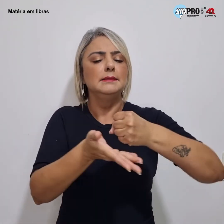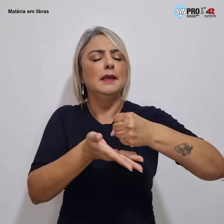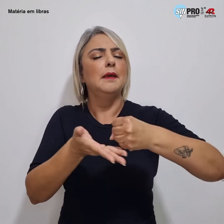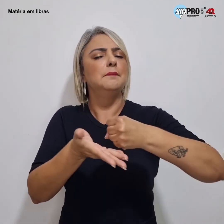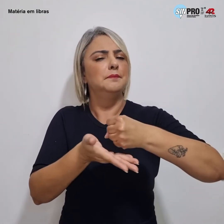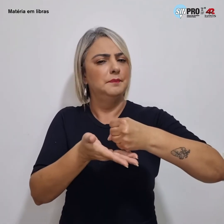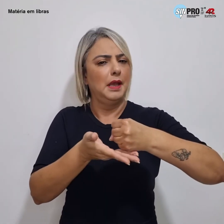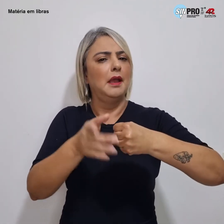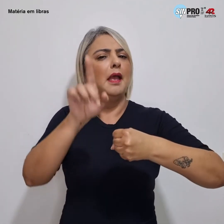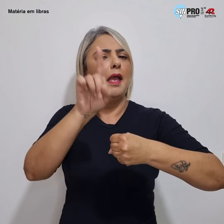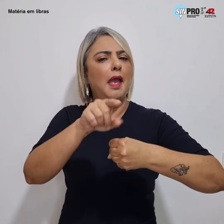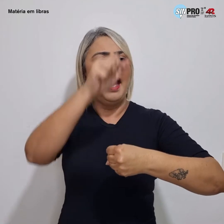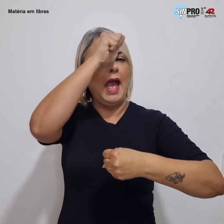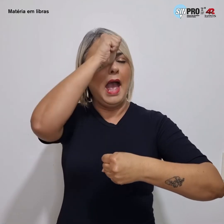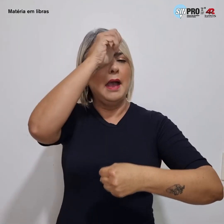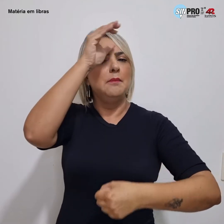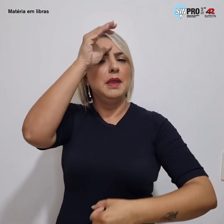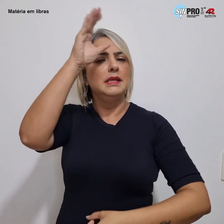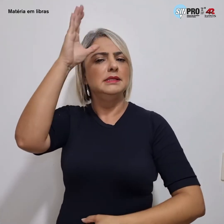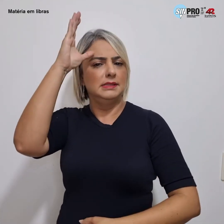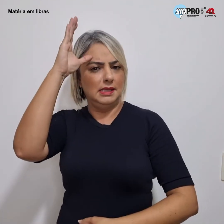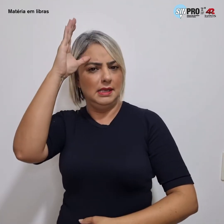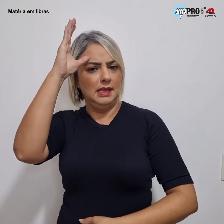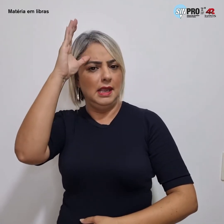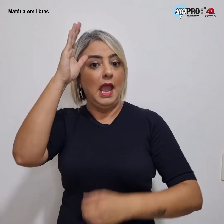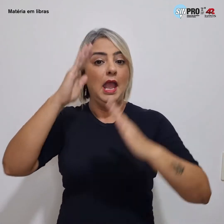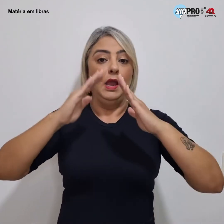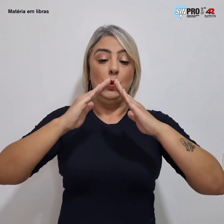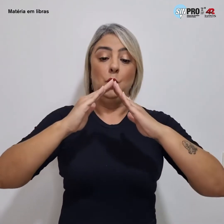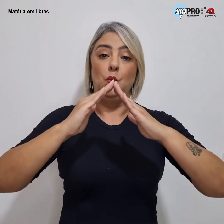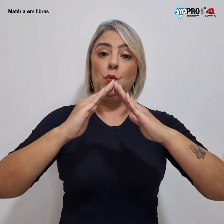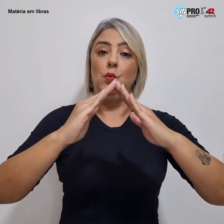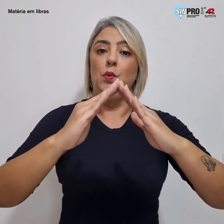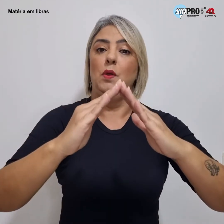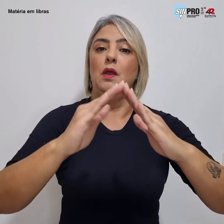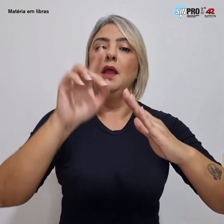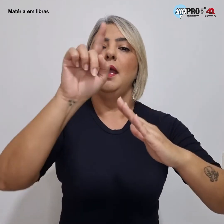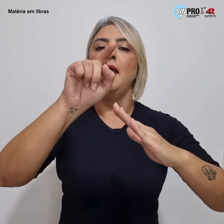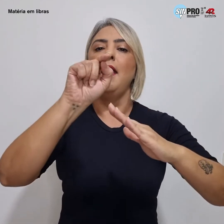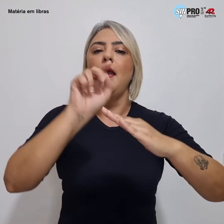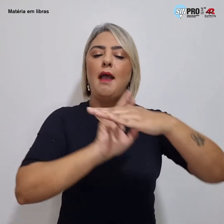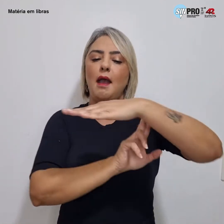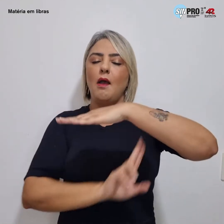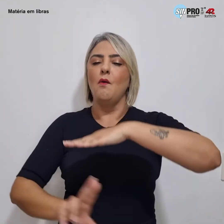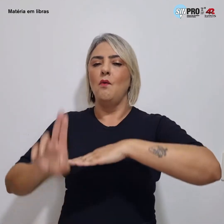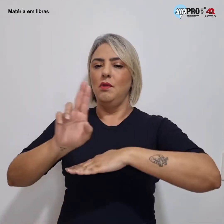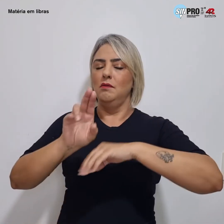o alicerce é a alfabetização e o telhado é a